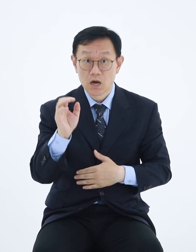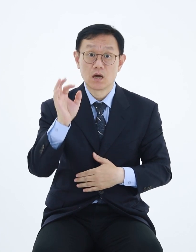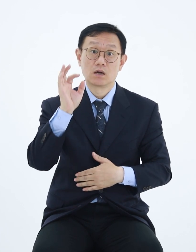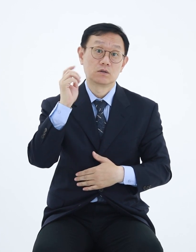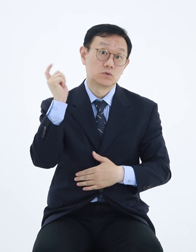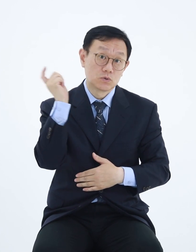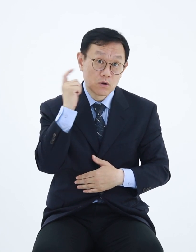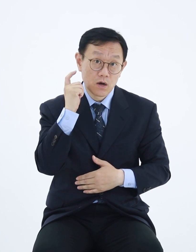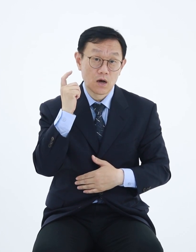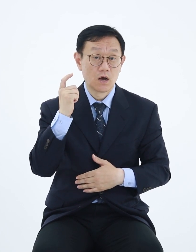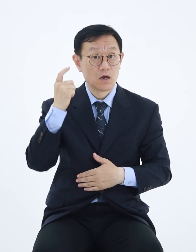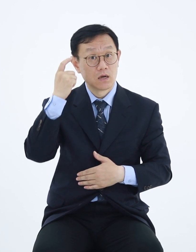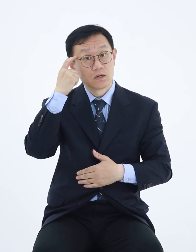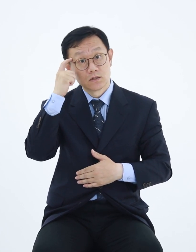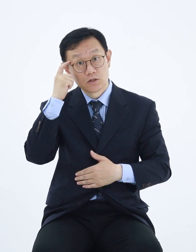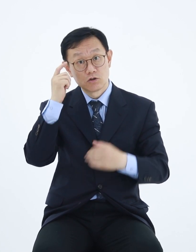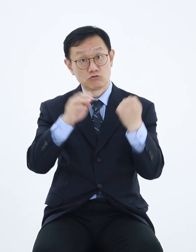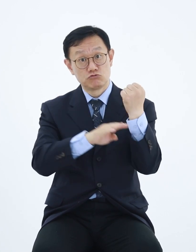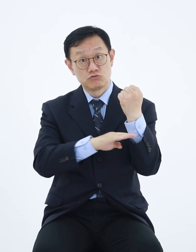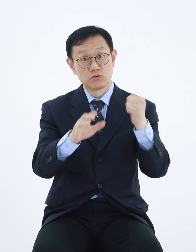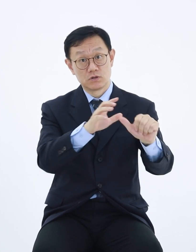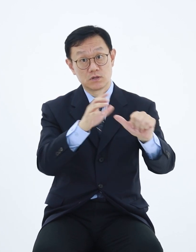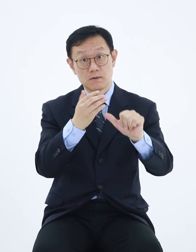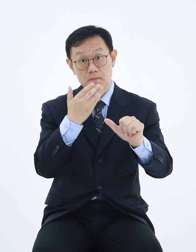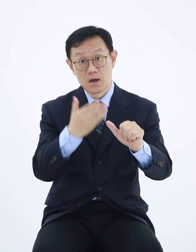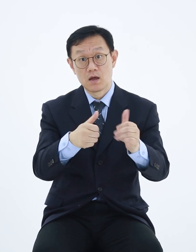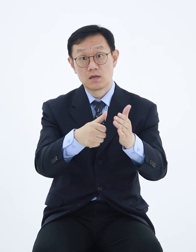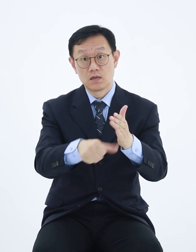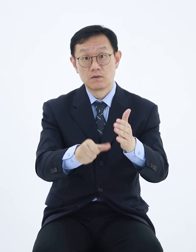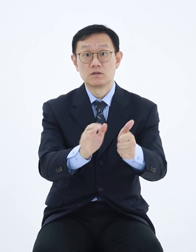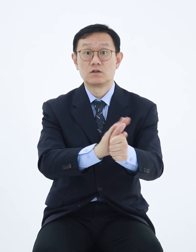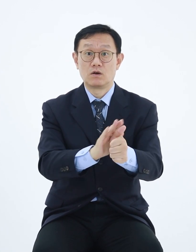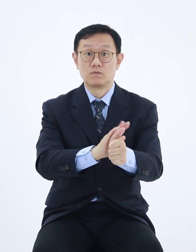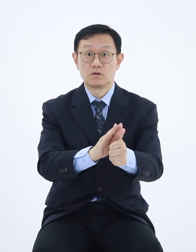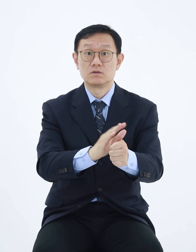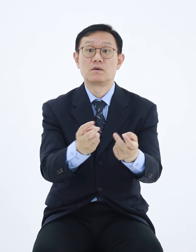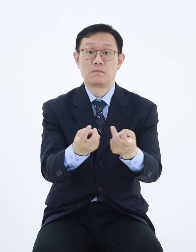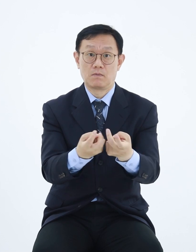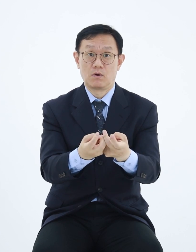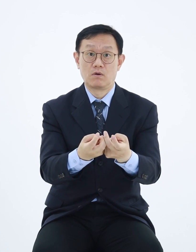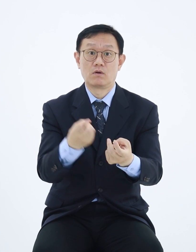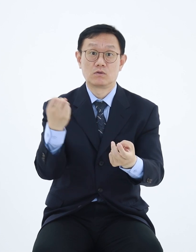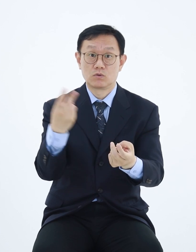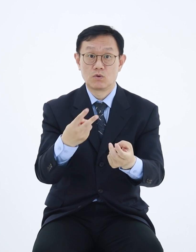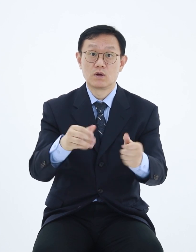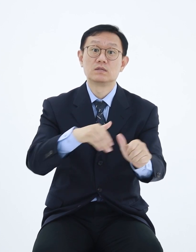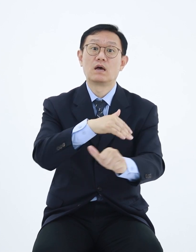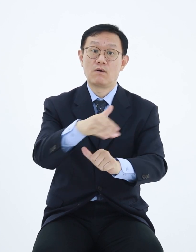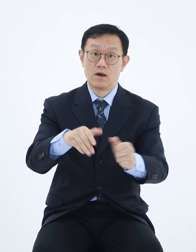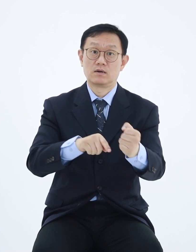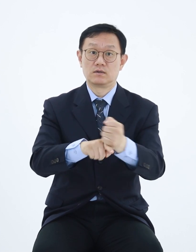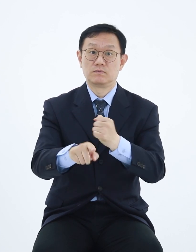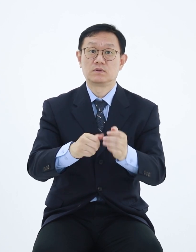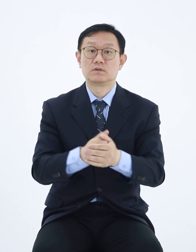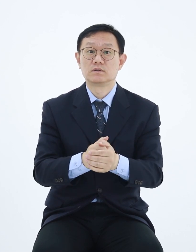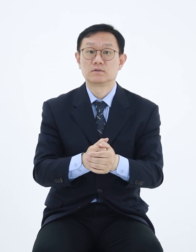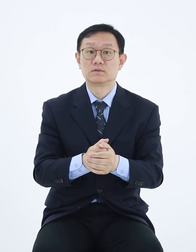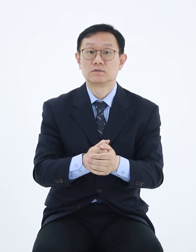청각적, 인식적 수준에서 사용할 수 있는 사물과 서비스의 수단 혹은 상황을 의미한다. 여기에는